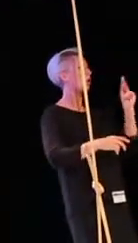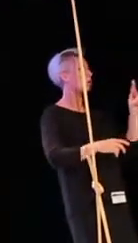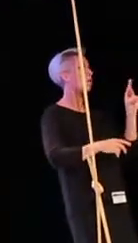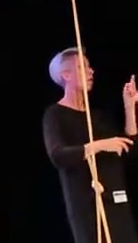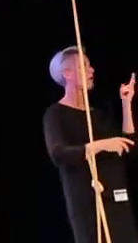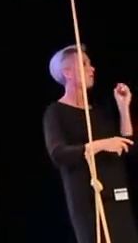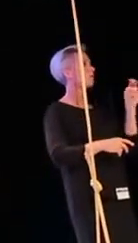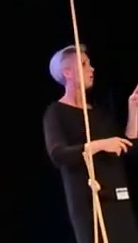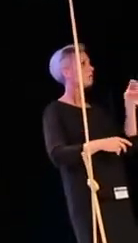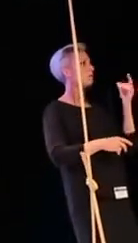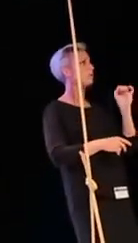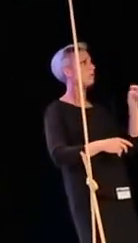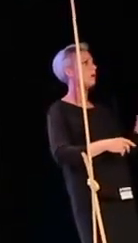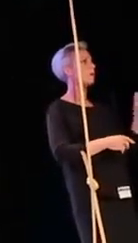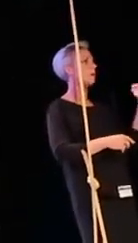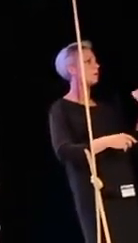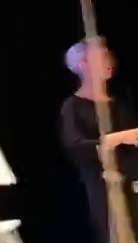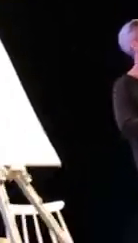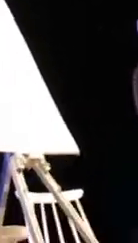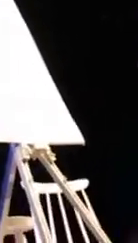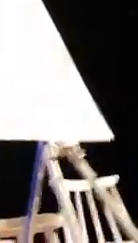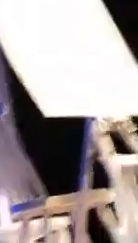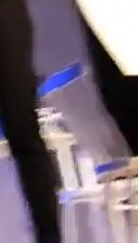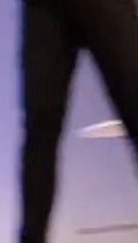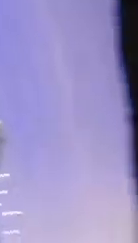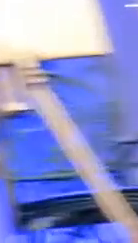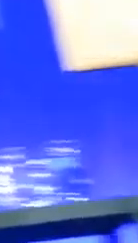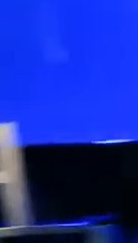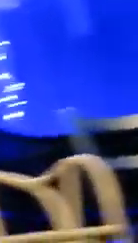Malmborg. Varsågod upp på scenen, en stor applåd.